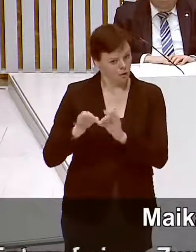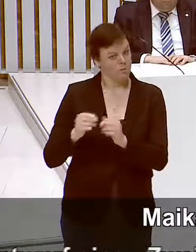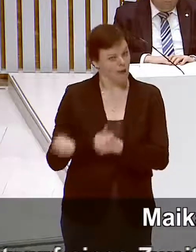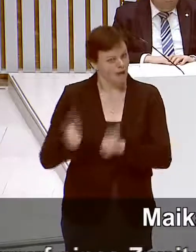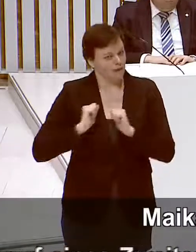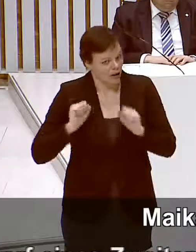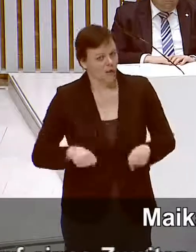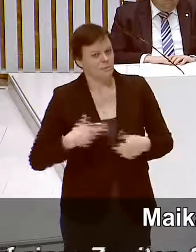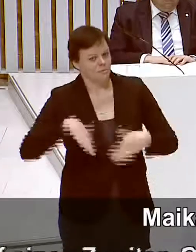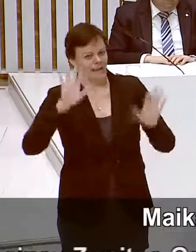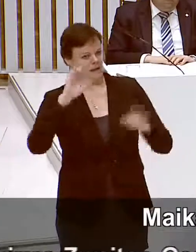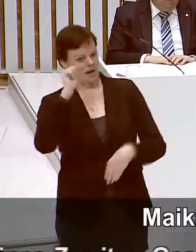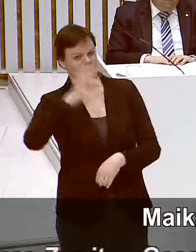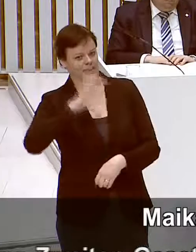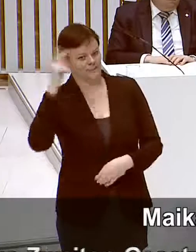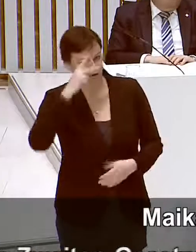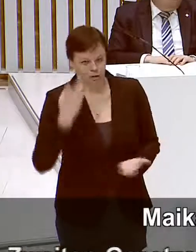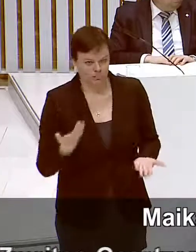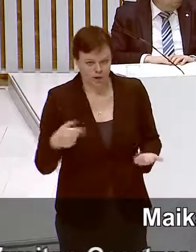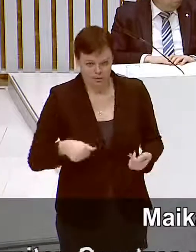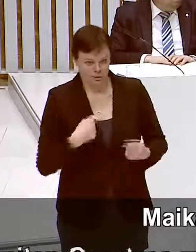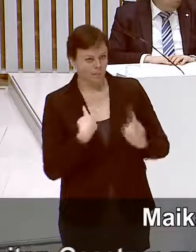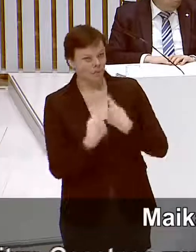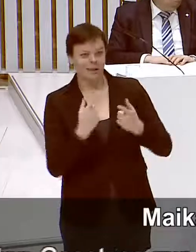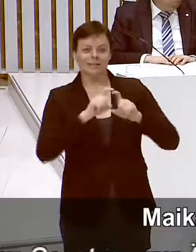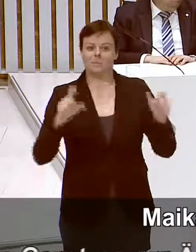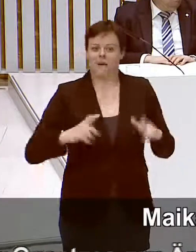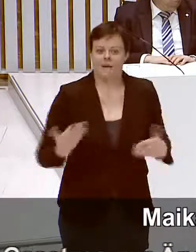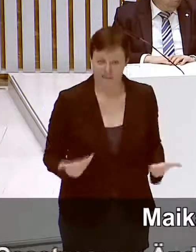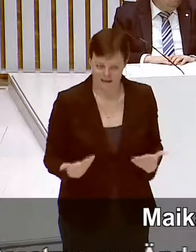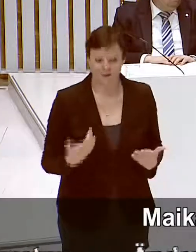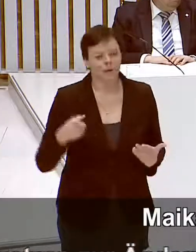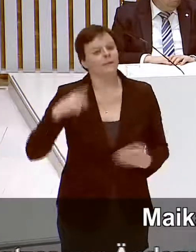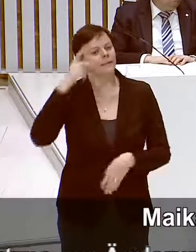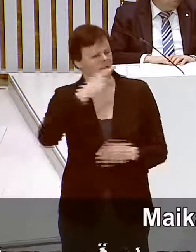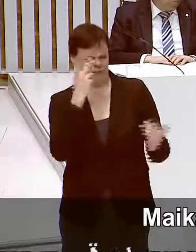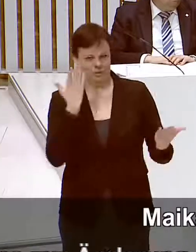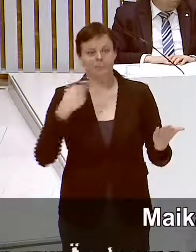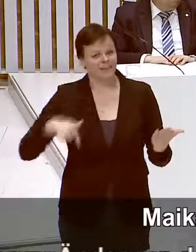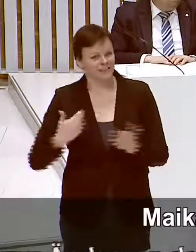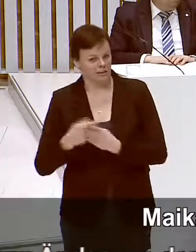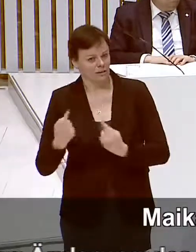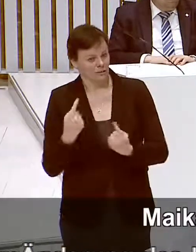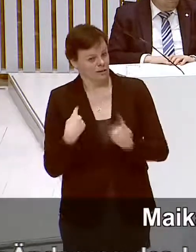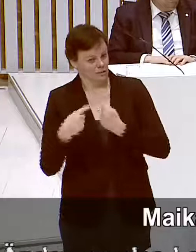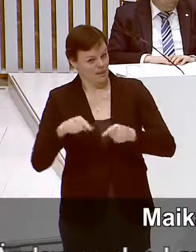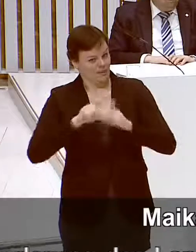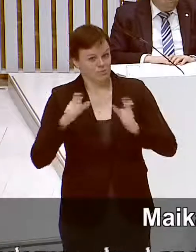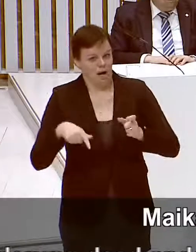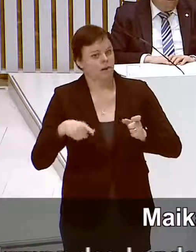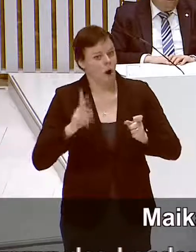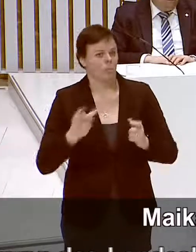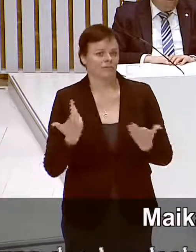verstehen können, worüber wir hier heute reden. Denn die Debatte wird ja auch live übertragen und